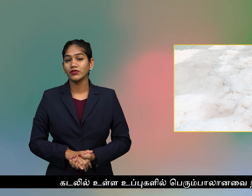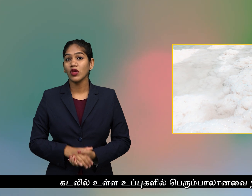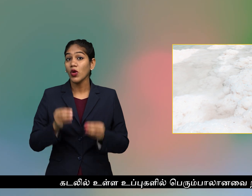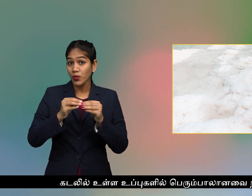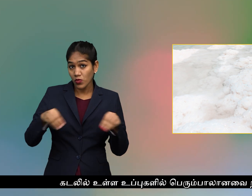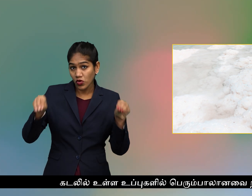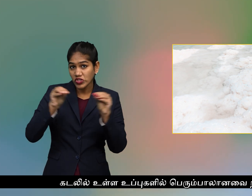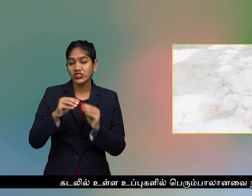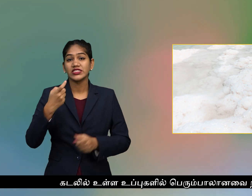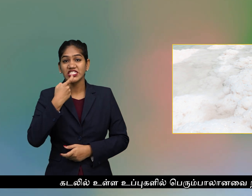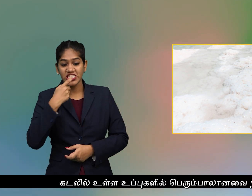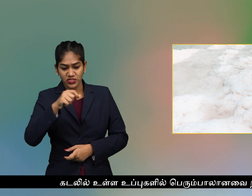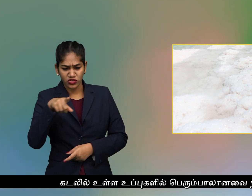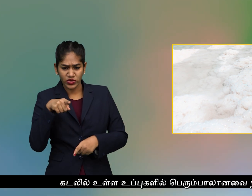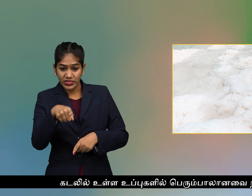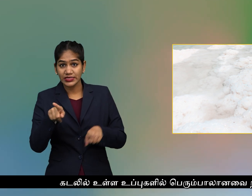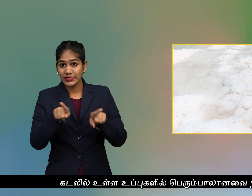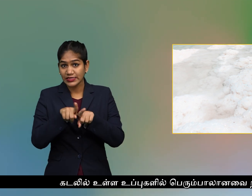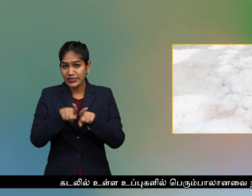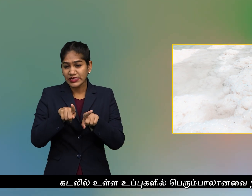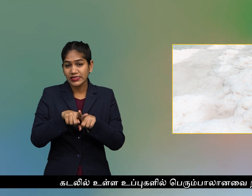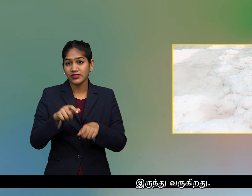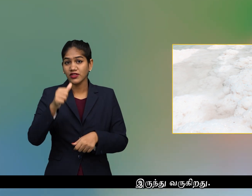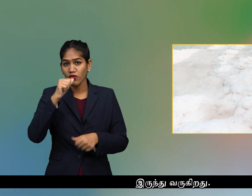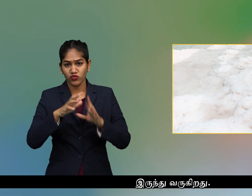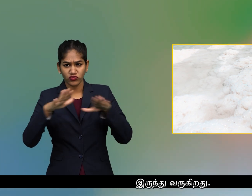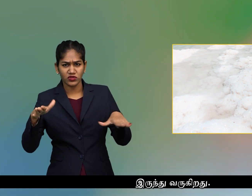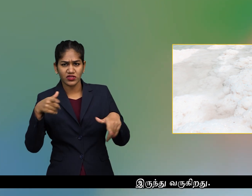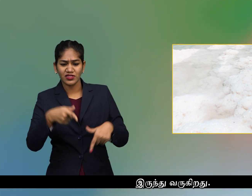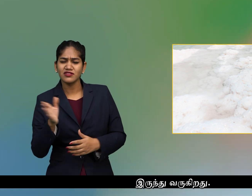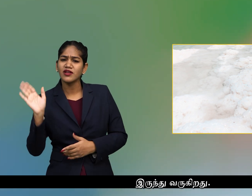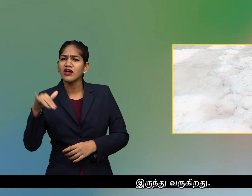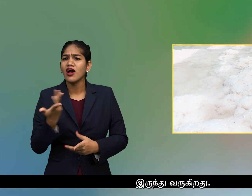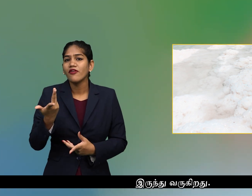கடலில் உள்ள உப்புகளில் பெரும்பாலானவை நிலத்திலிருந்து வருகிறது.